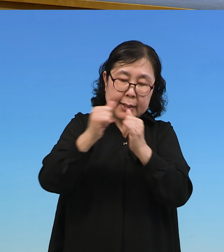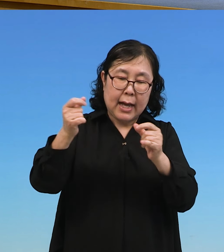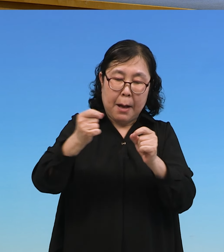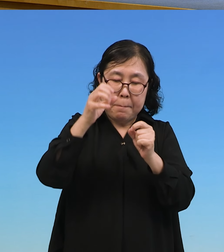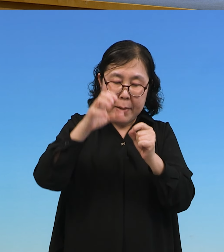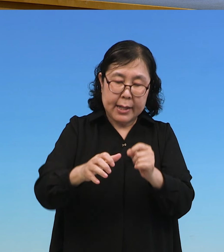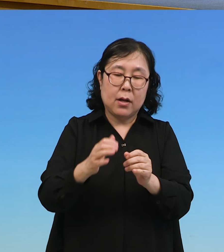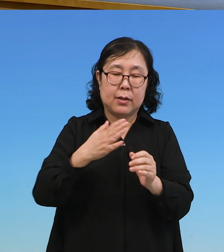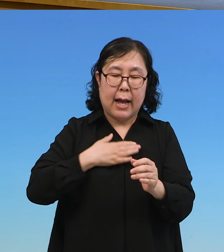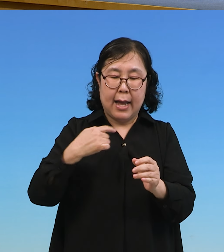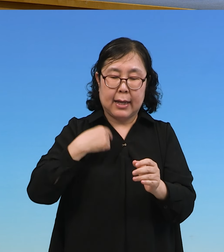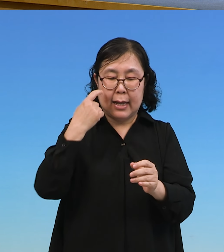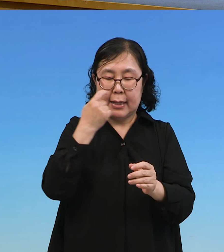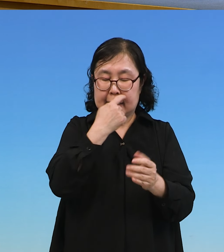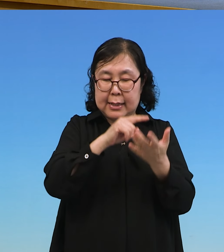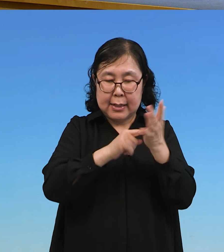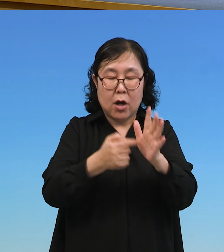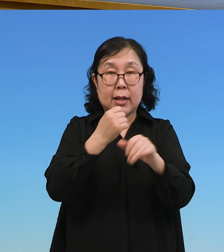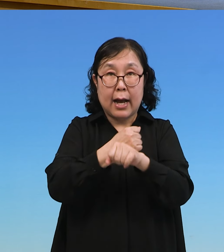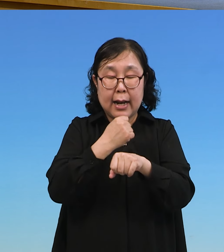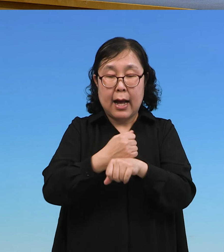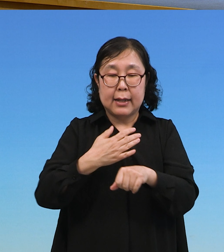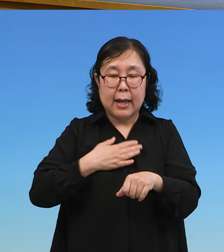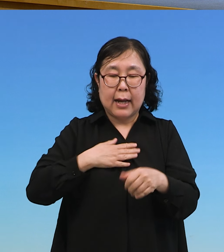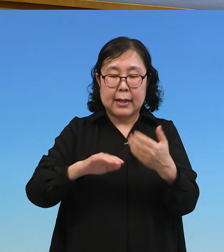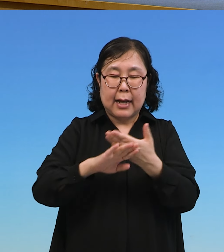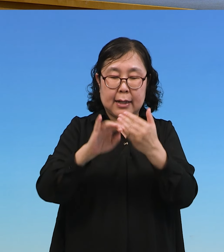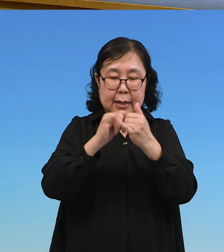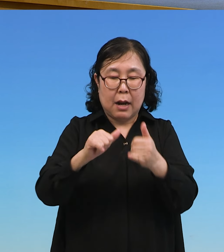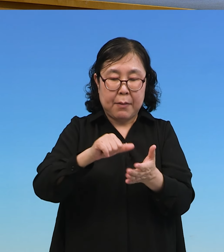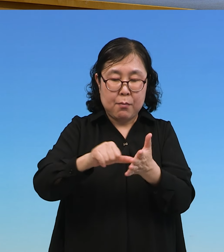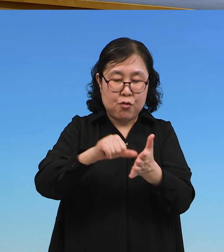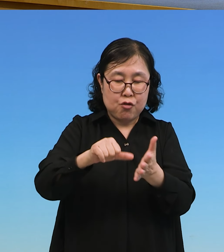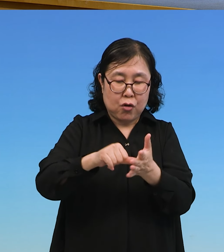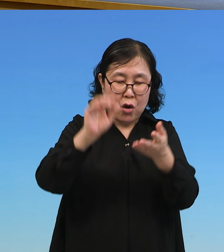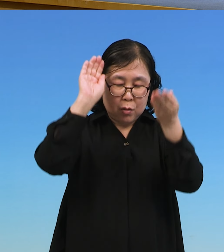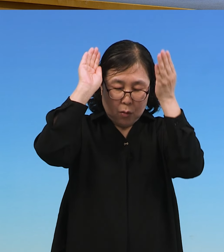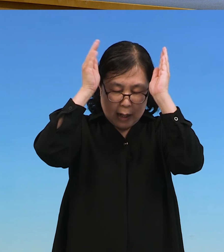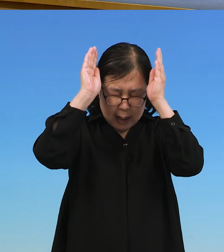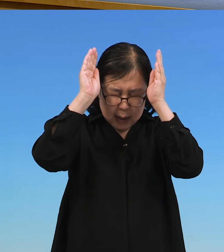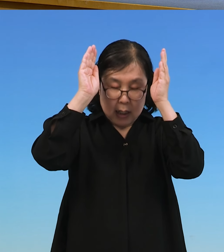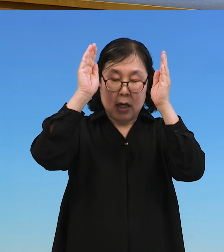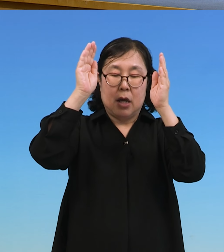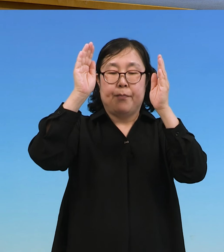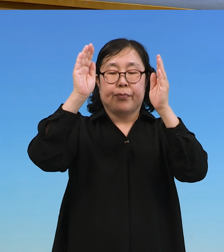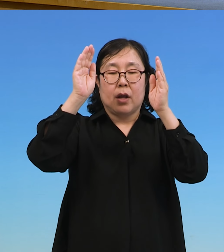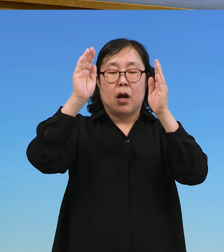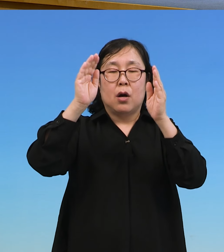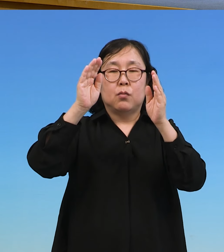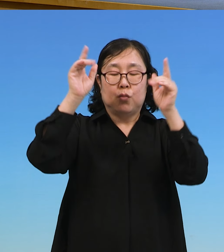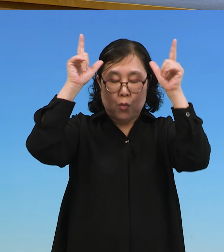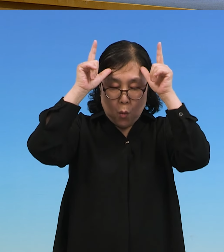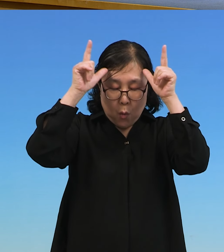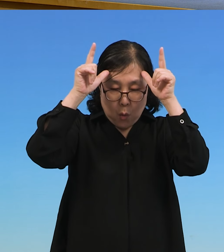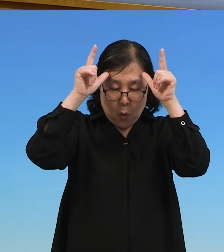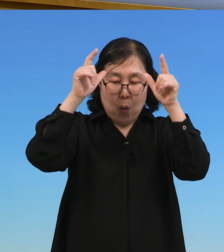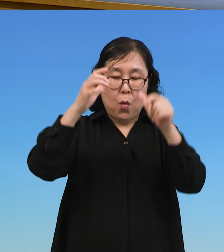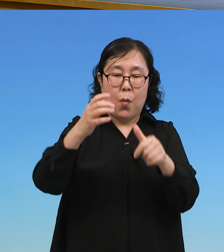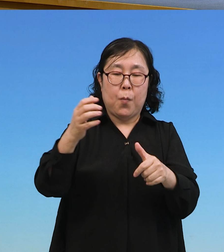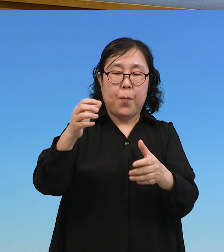누구의 소를 빼앗았느냐? 누구의 나귀를 빼앗았느냐? 누구를 속였느냐? 누구를